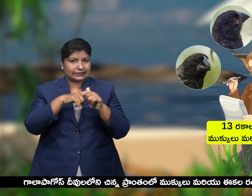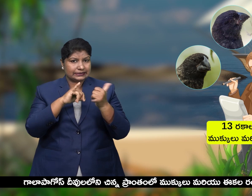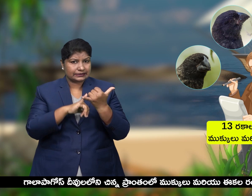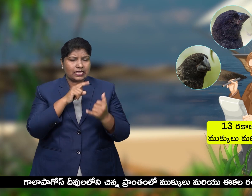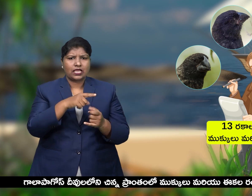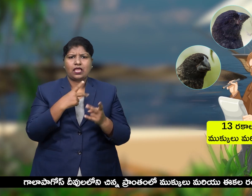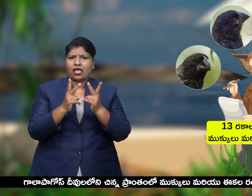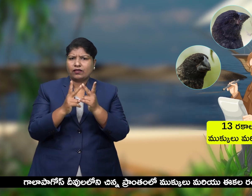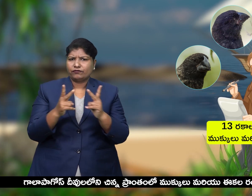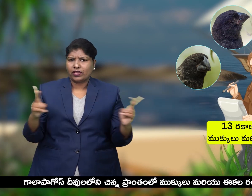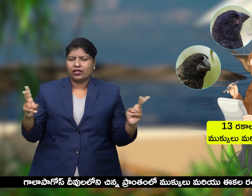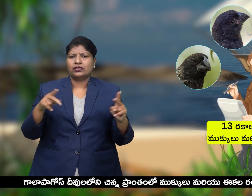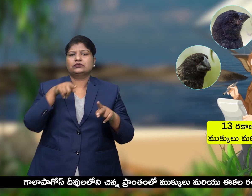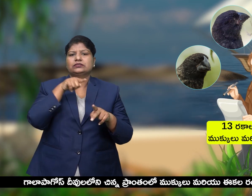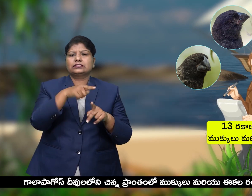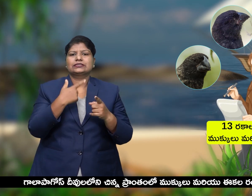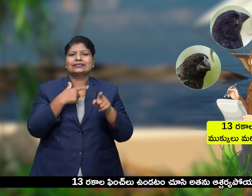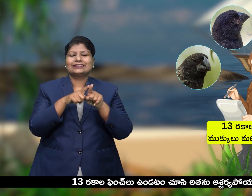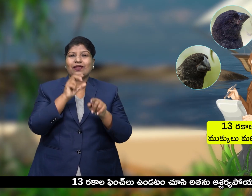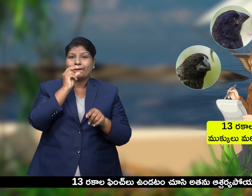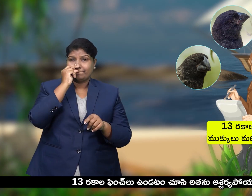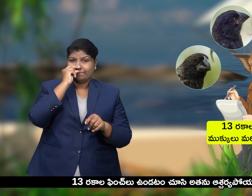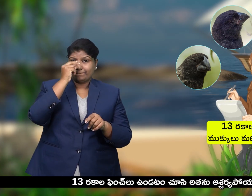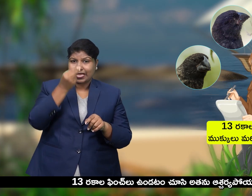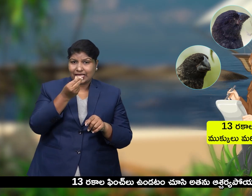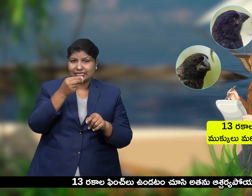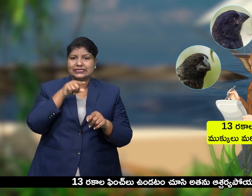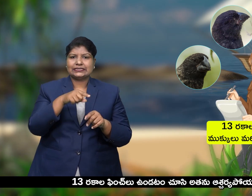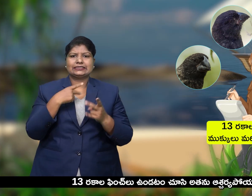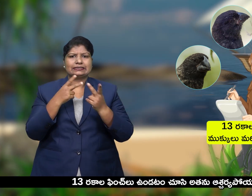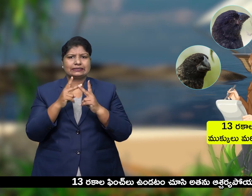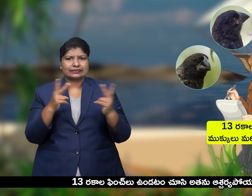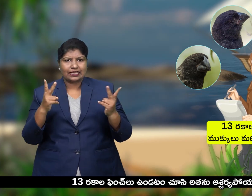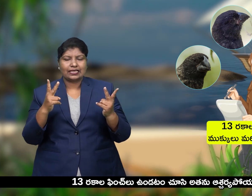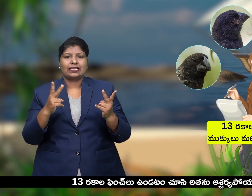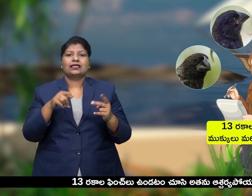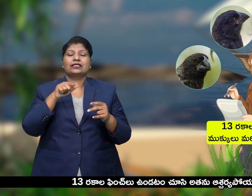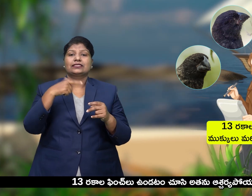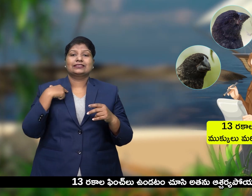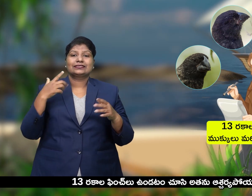13 రకాల ఫించ్లు ఉండడం చూసి అతను ఆశ్చర్యపోయాడు.